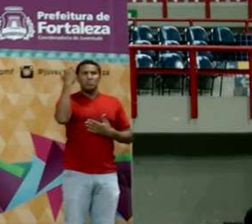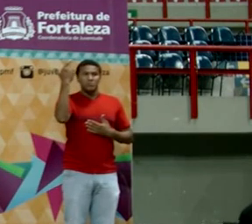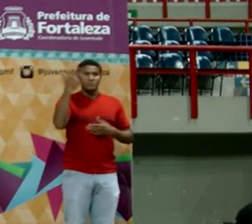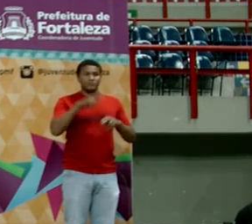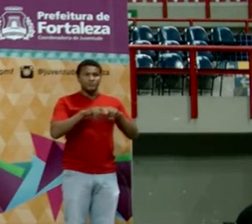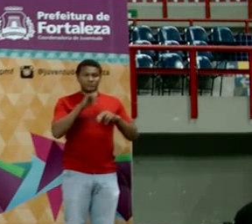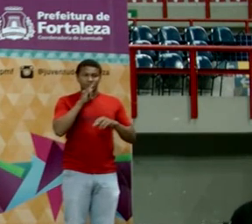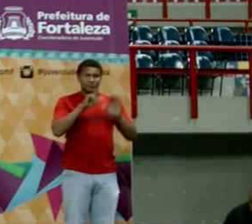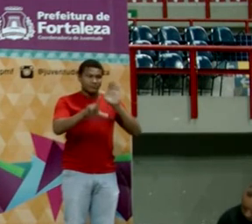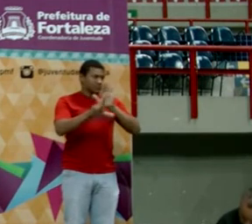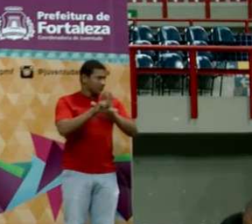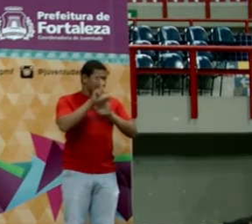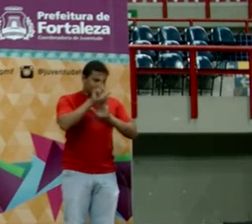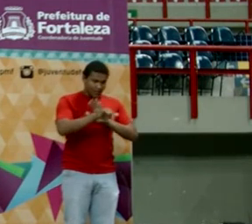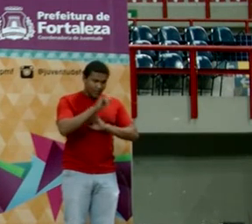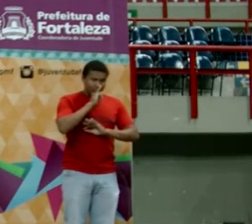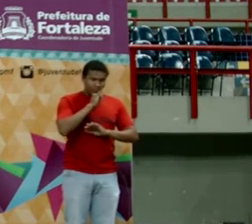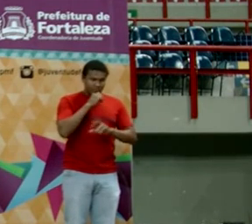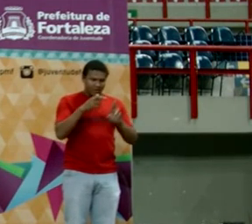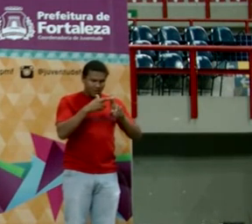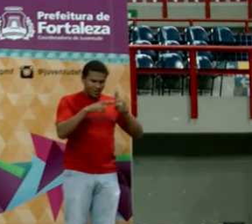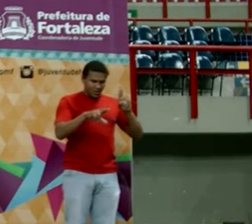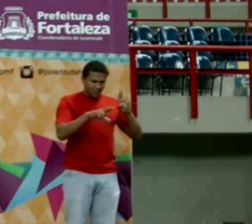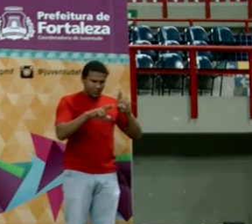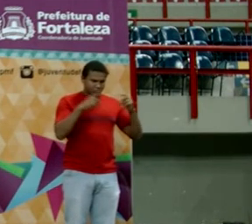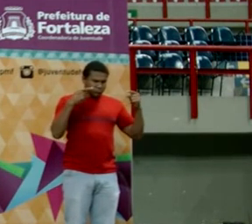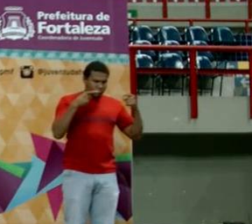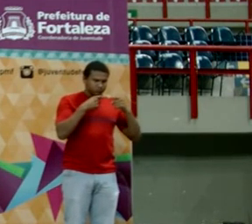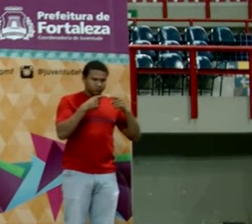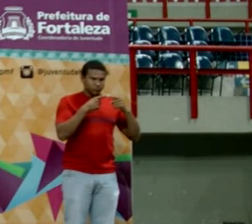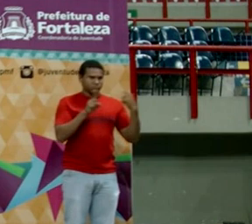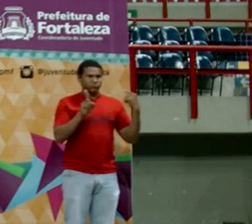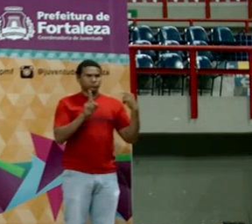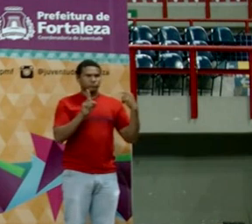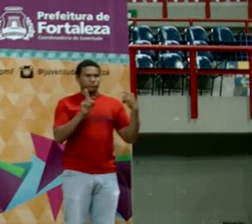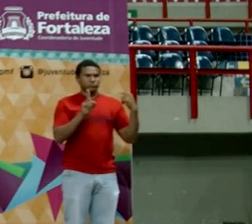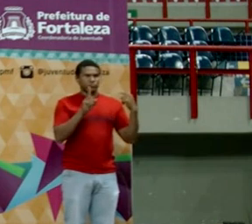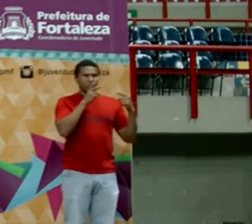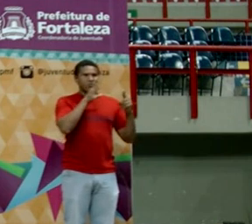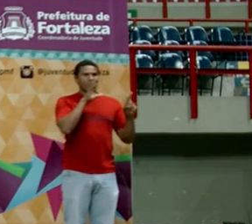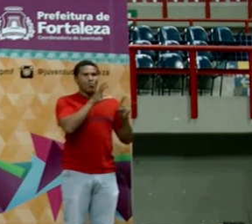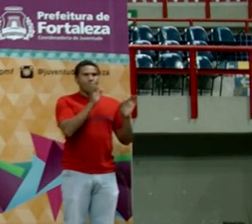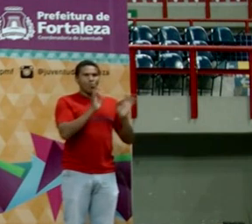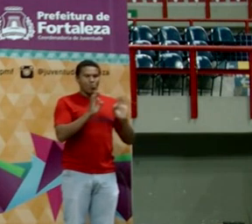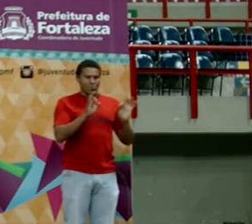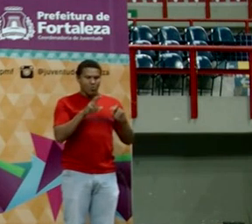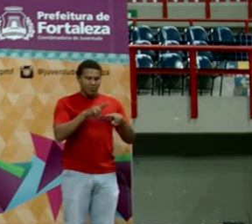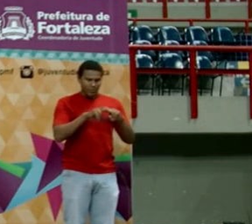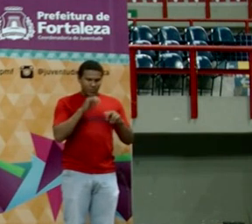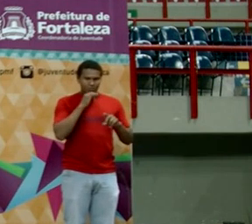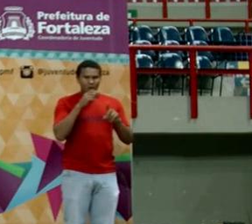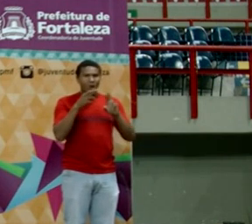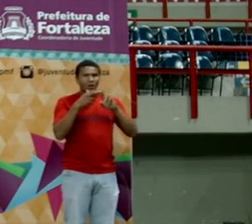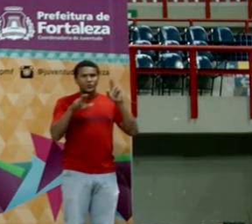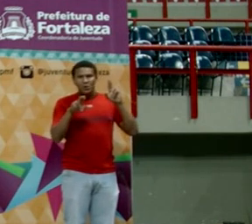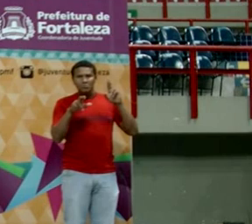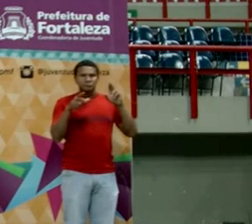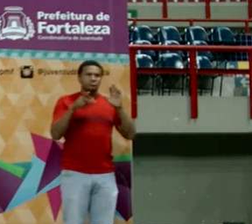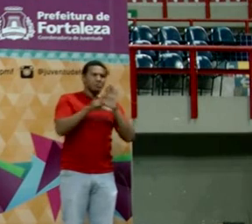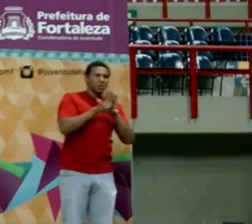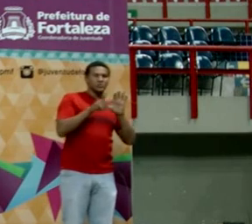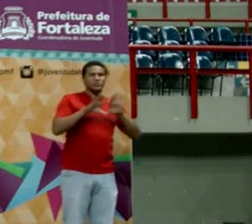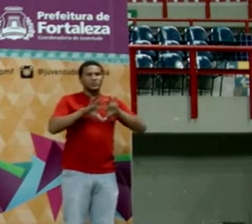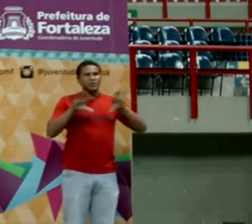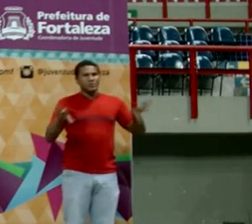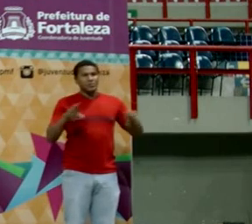serão influenciadas pela religião e o Estado não legisla sobre práticas e costumes religiosos. No